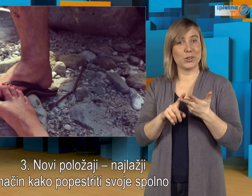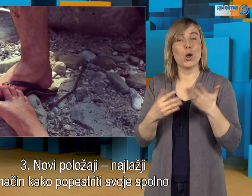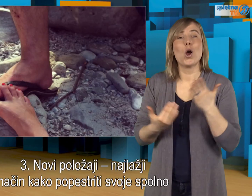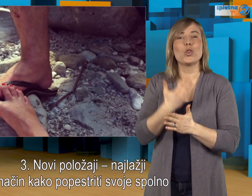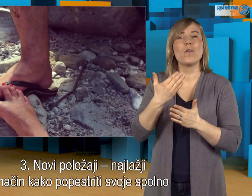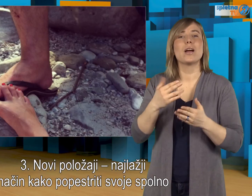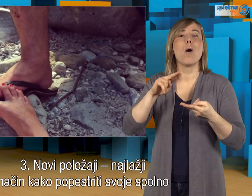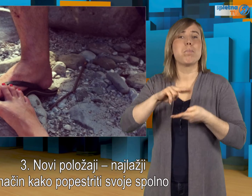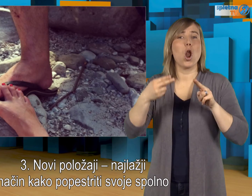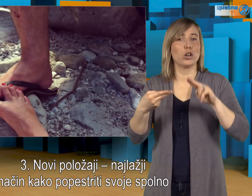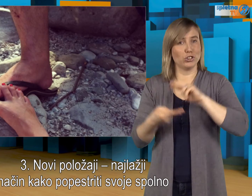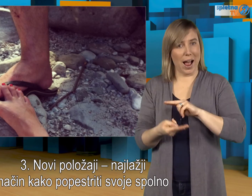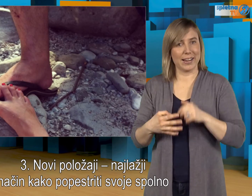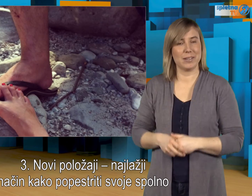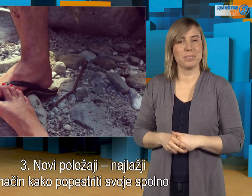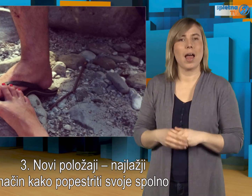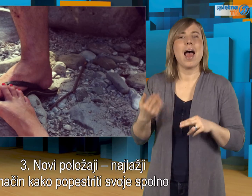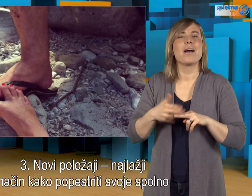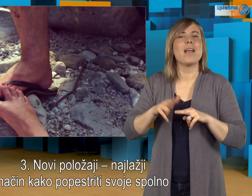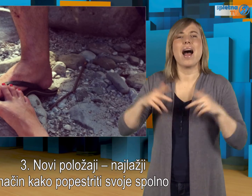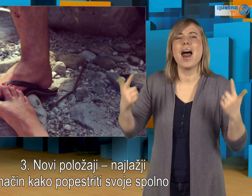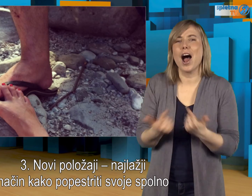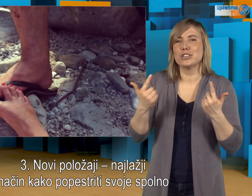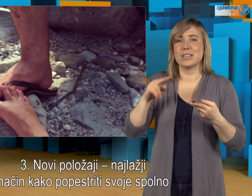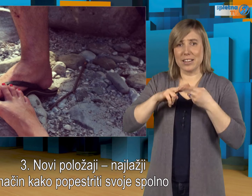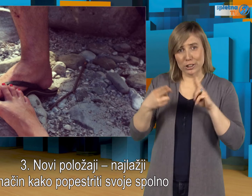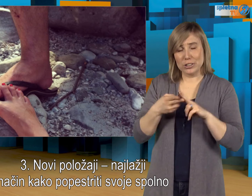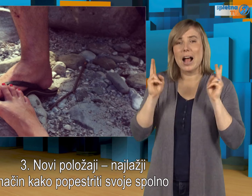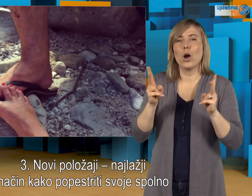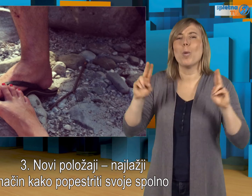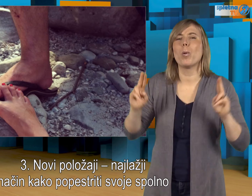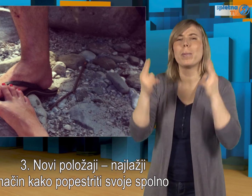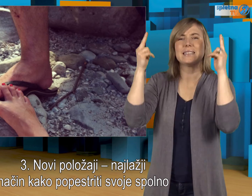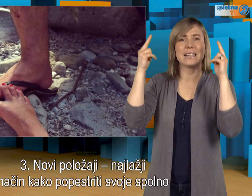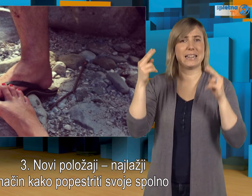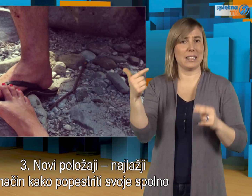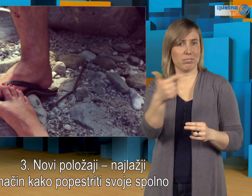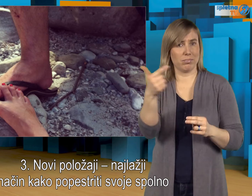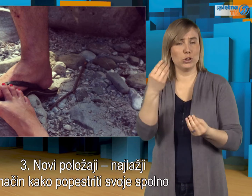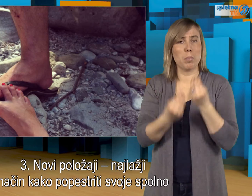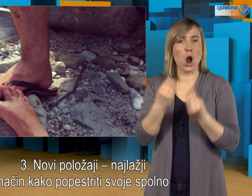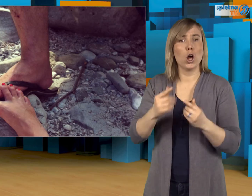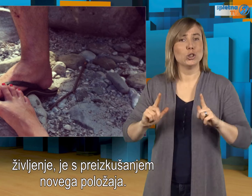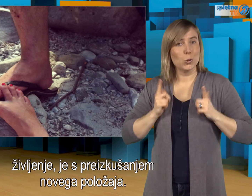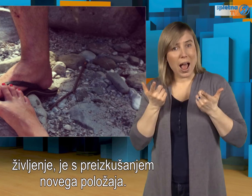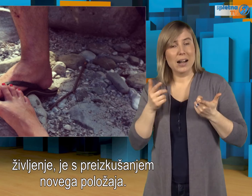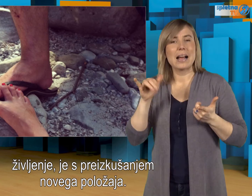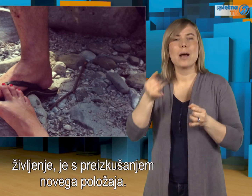Tretjič, novi položaji. Najlažji način, kako popestriti svoje spolno življenje, je s preizkušanjem